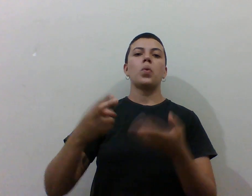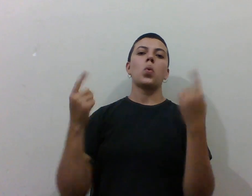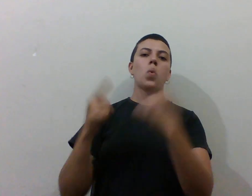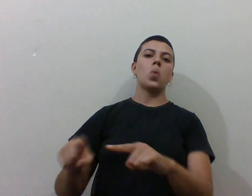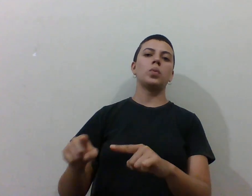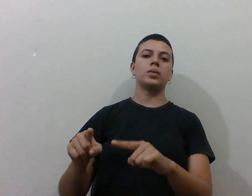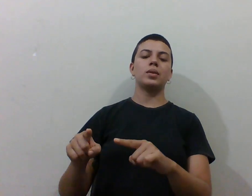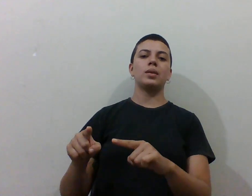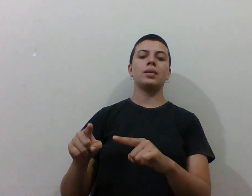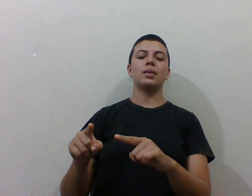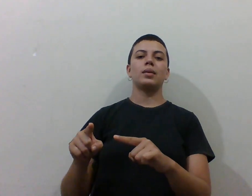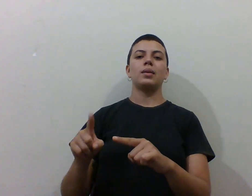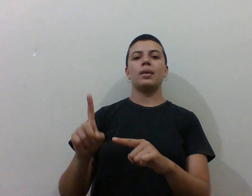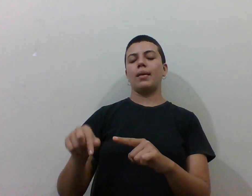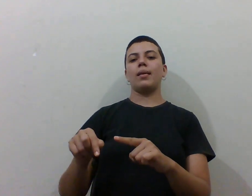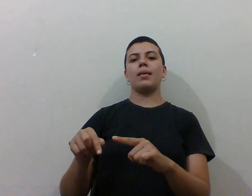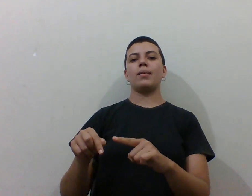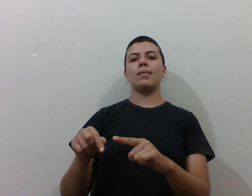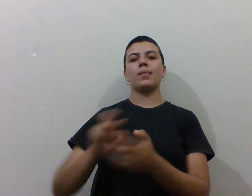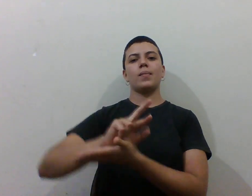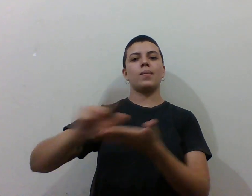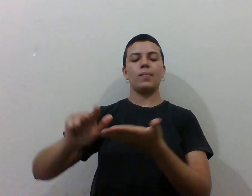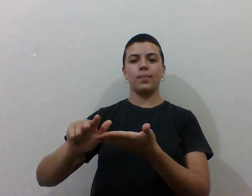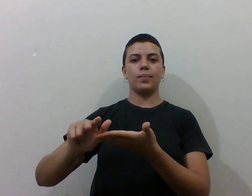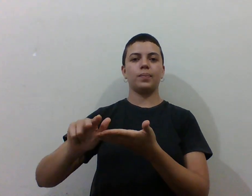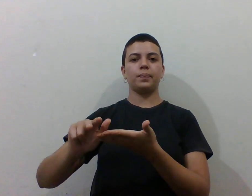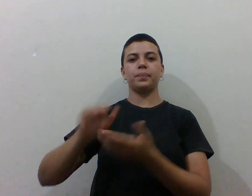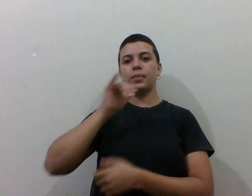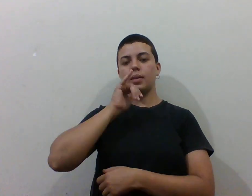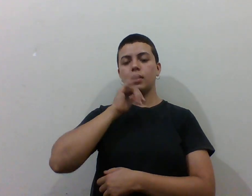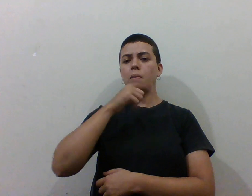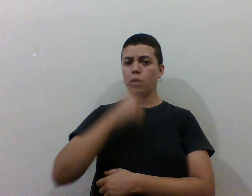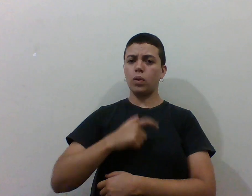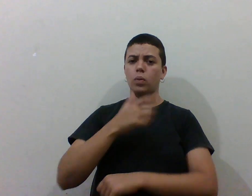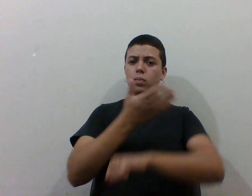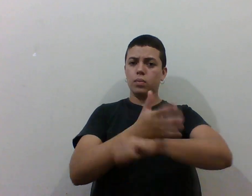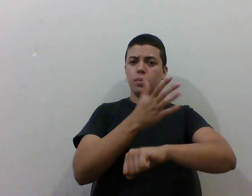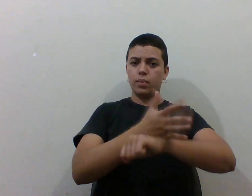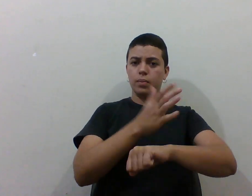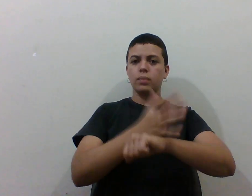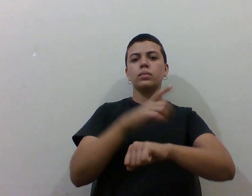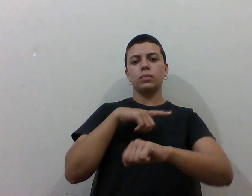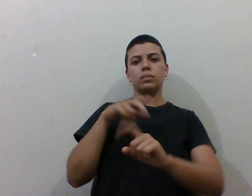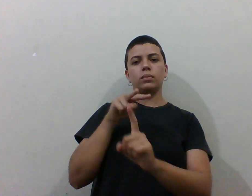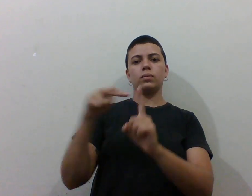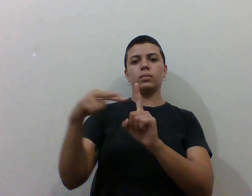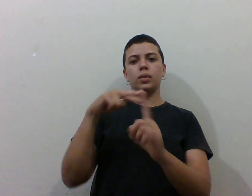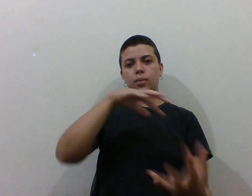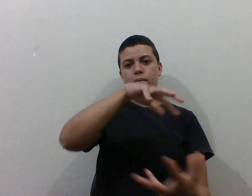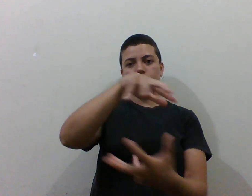essa prática minha que eu escolhi repito por um modo de enxergar o mundo eu tenho dificuldade de inserir nessa